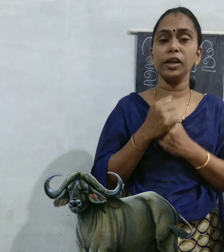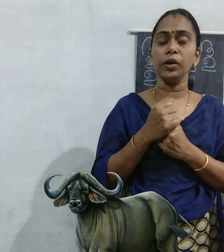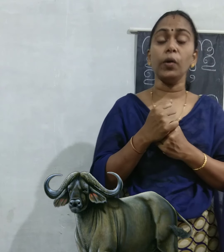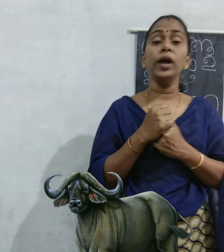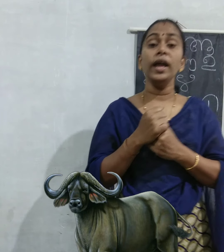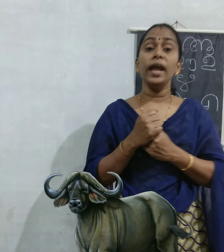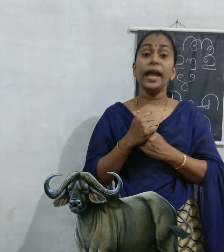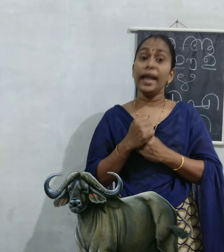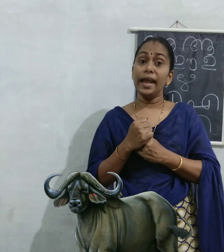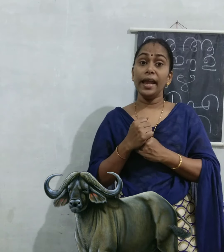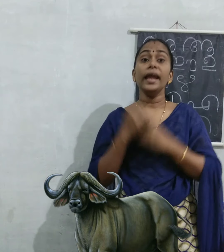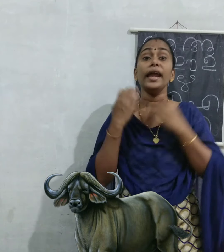അറിയോ?